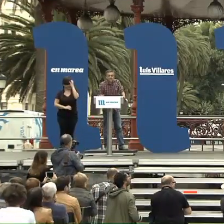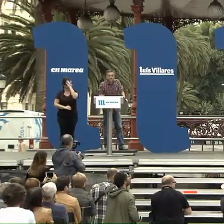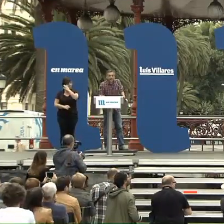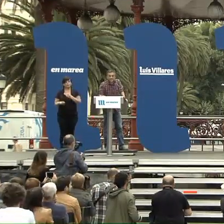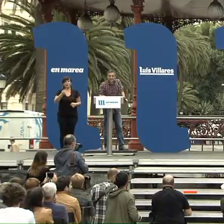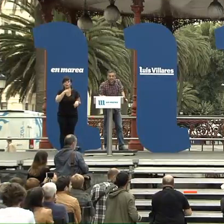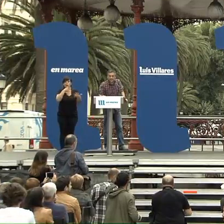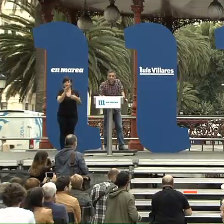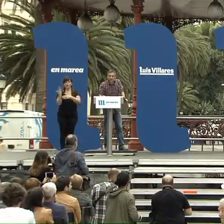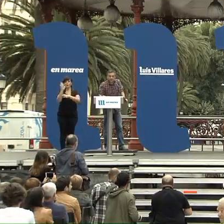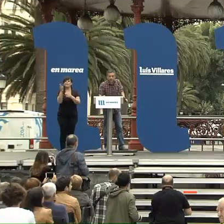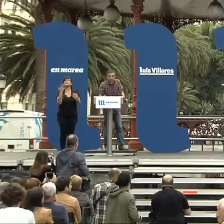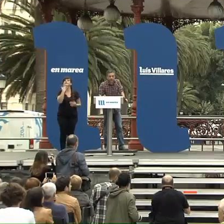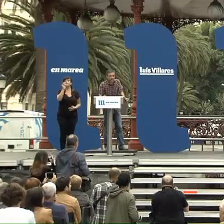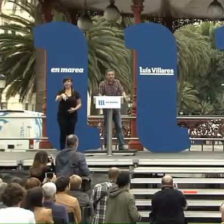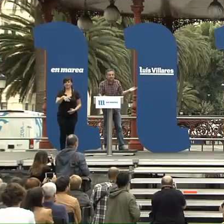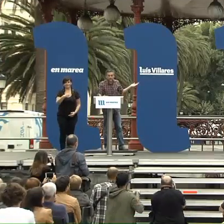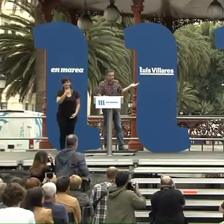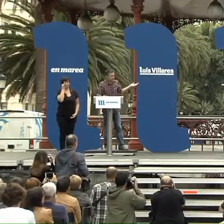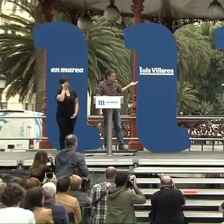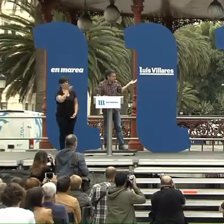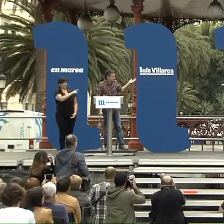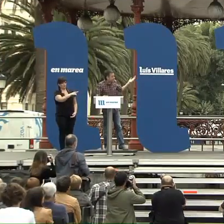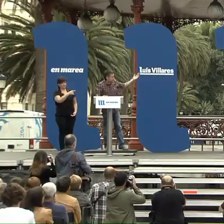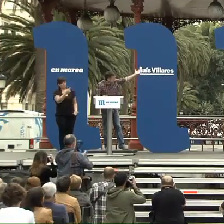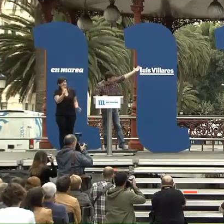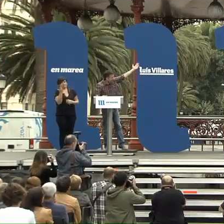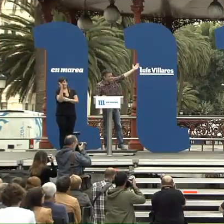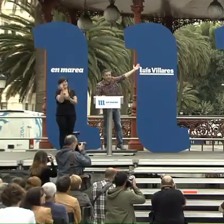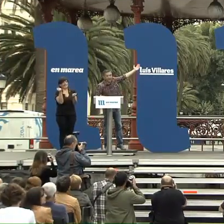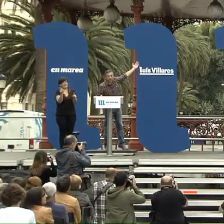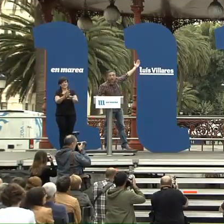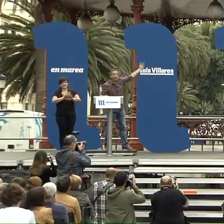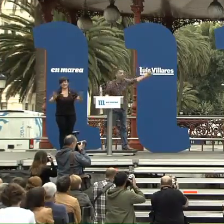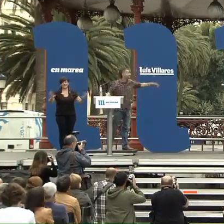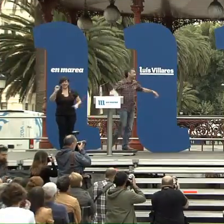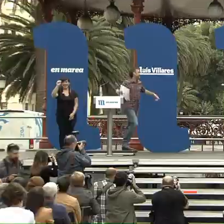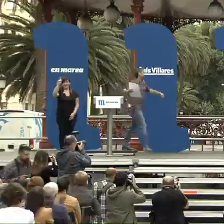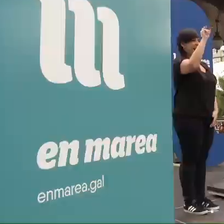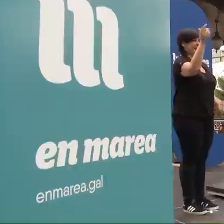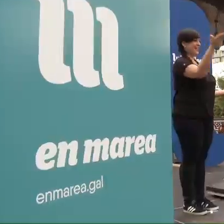Tócame presentar a seguinte intervinte, pero eu creo que non necesita presentación. Ada Colau.